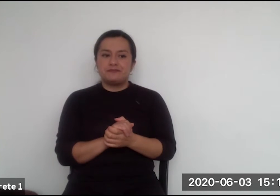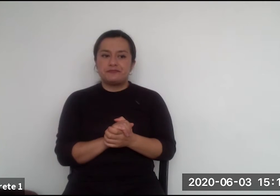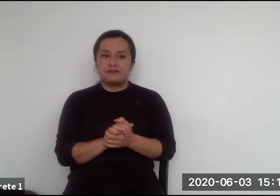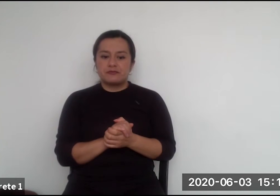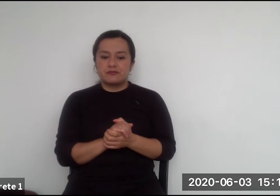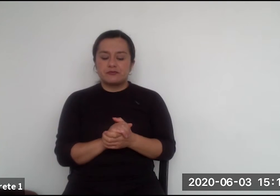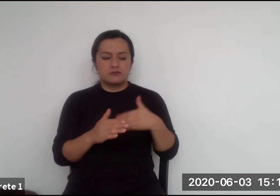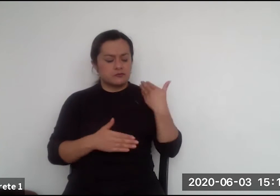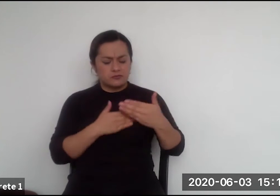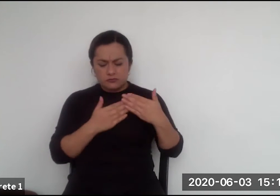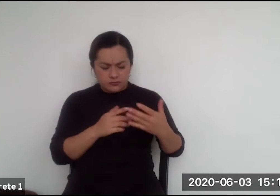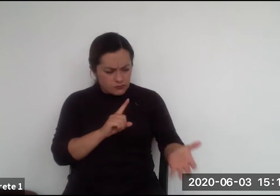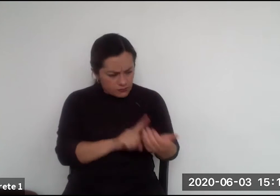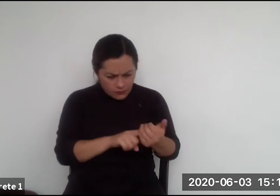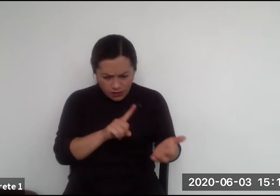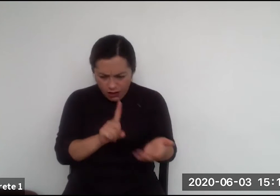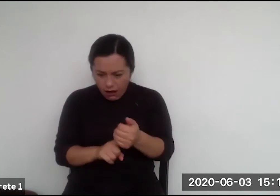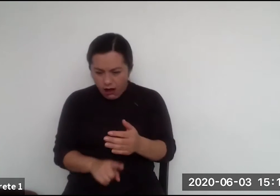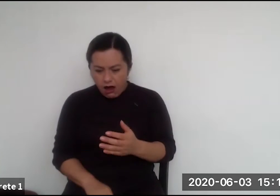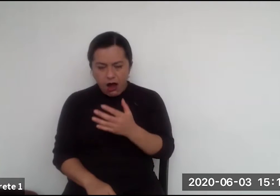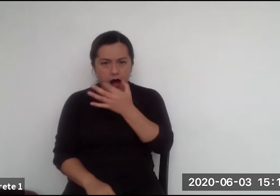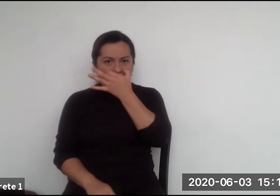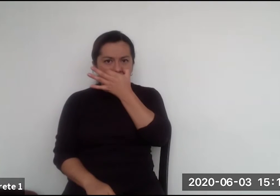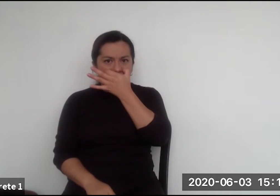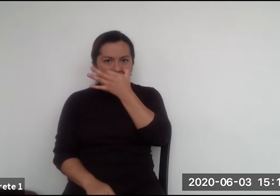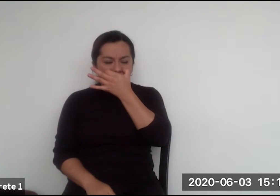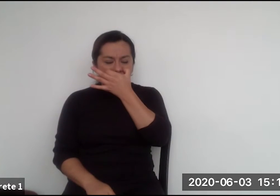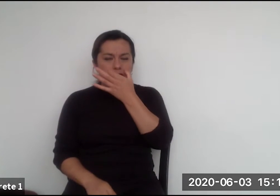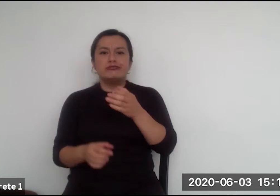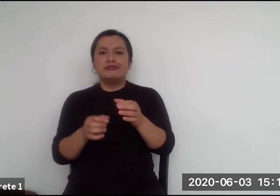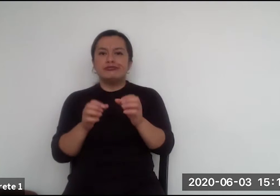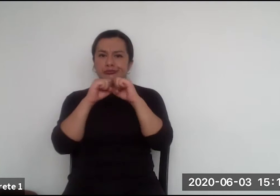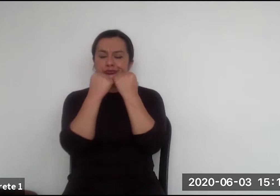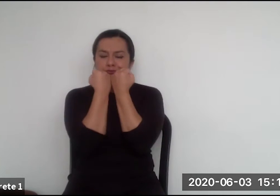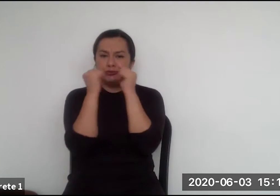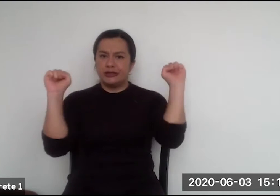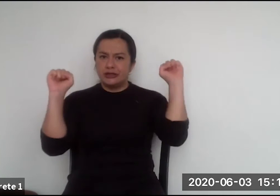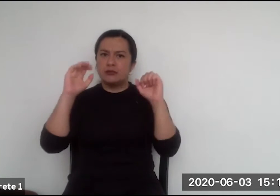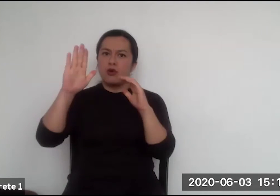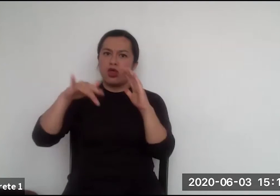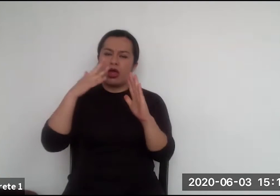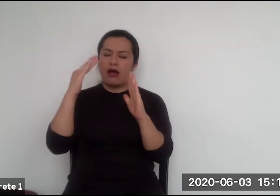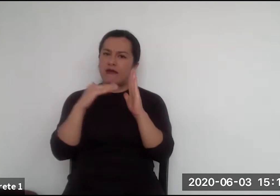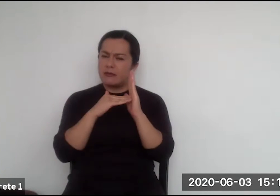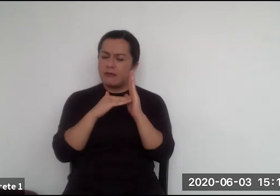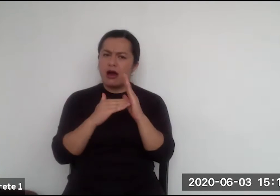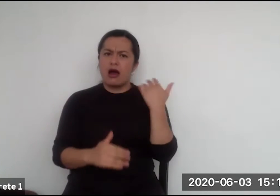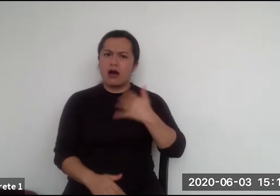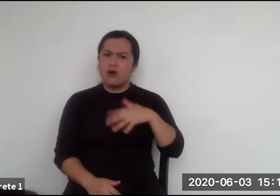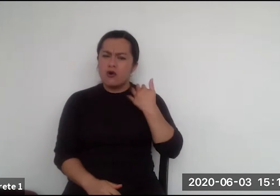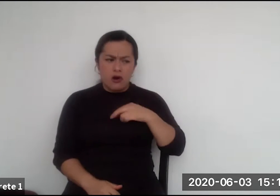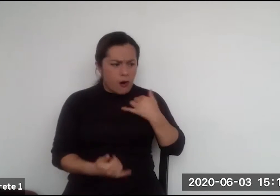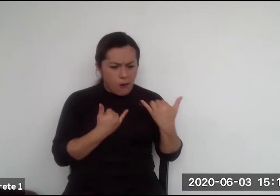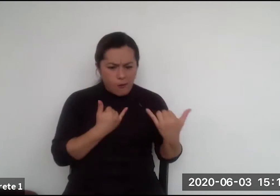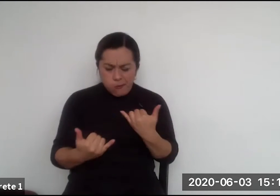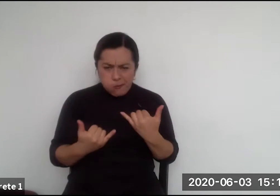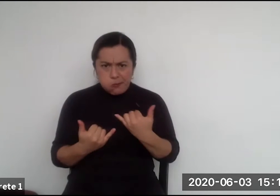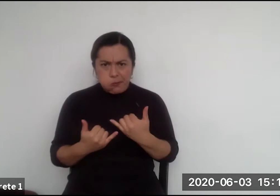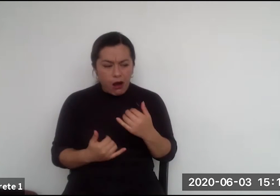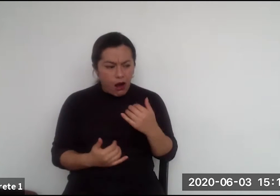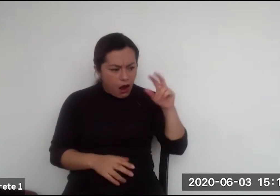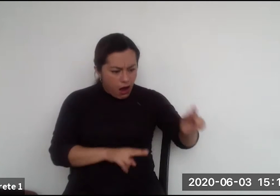hallazgo de las fosas comunes en el municipio de Dabeiba y cómo allí se hizo evidente la